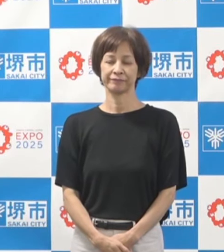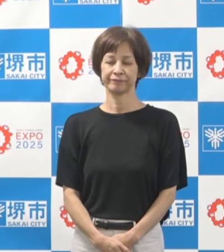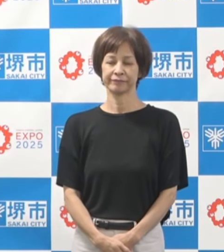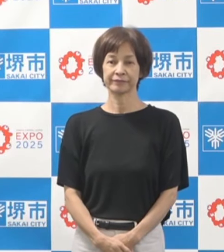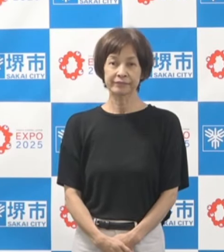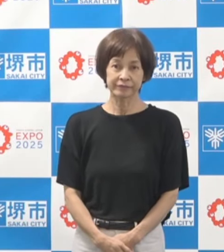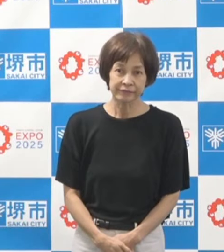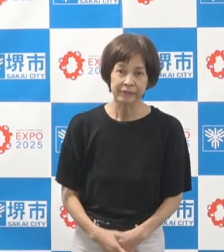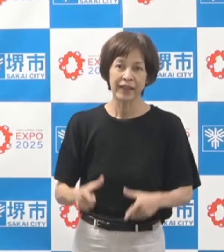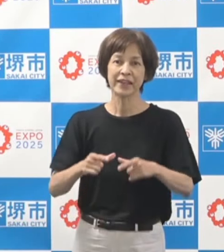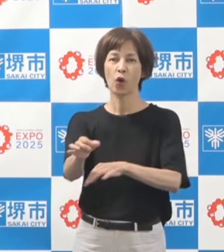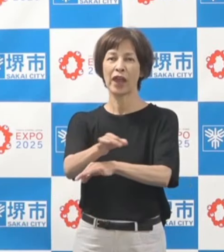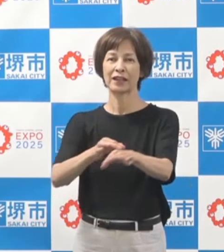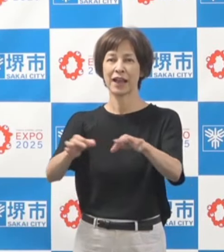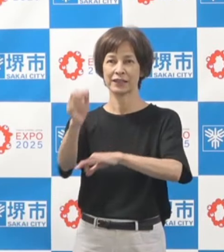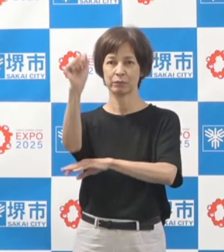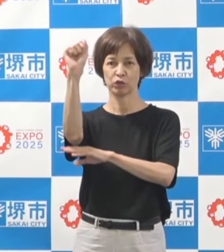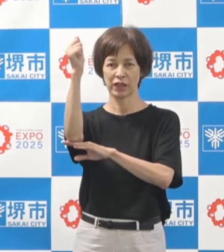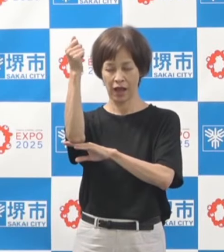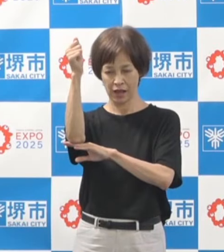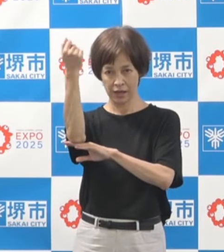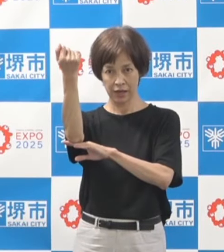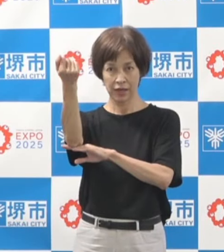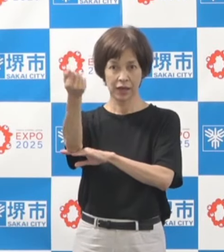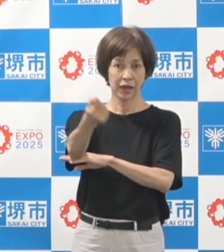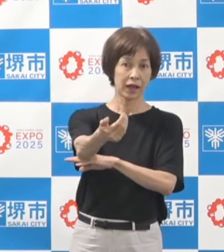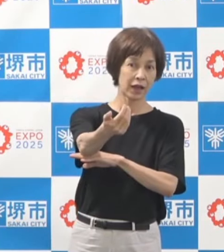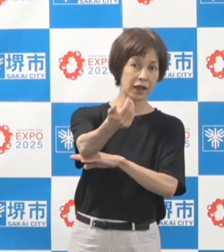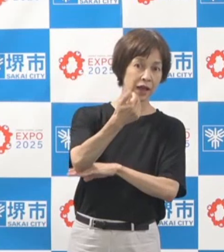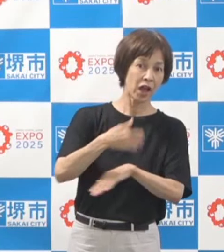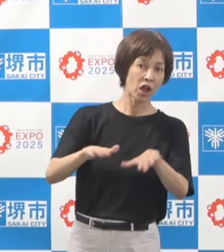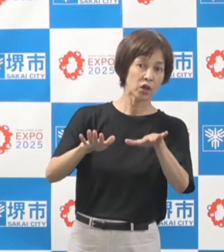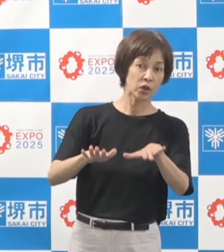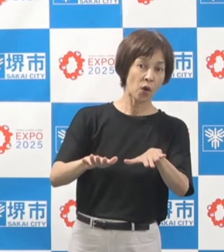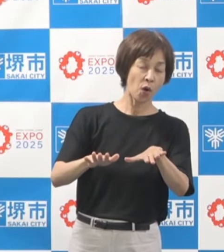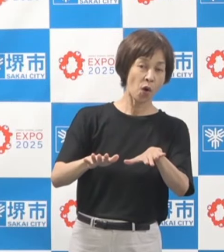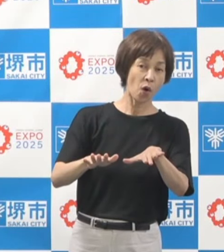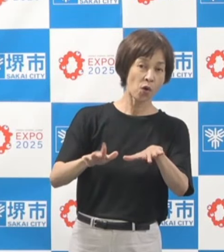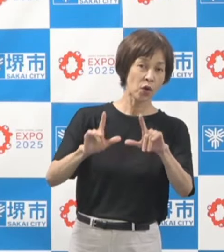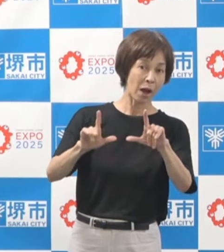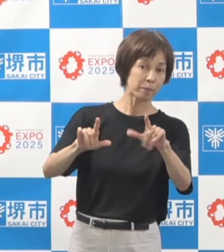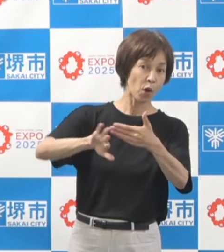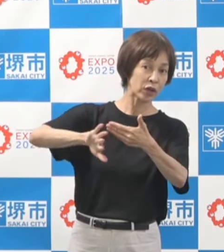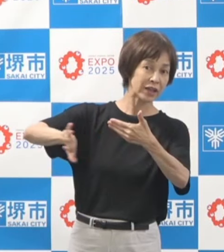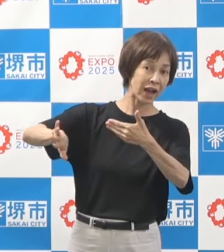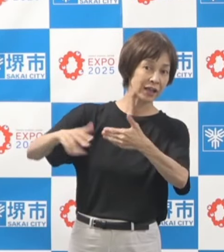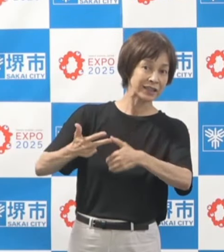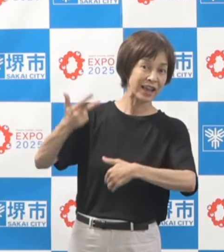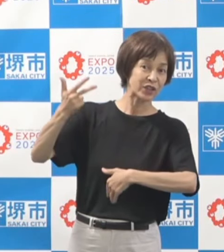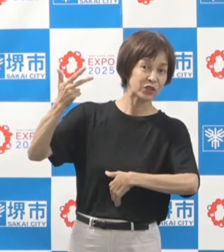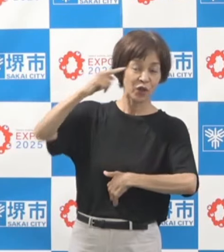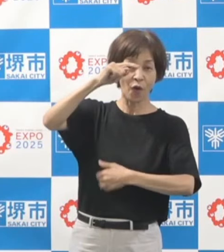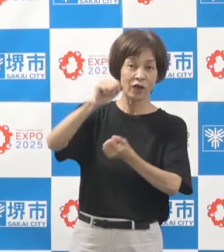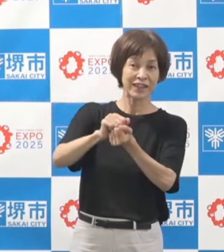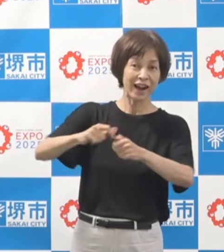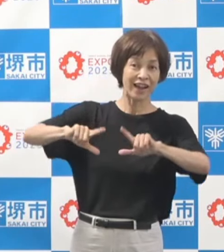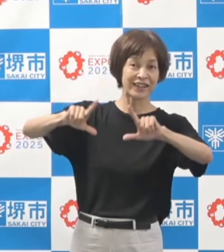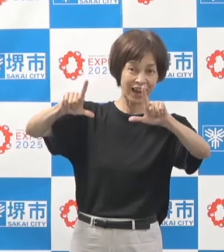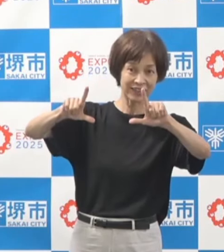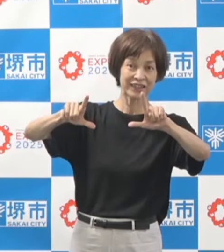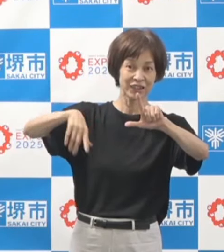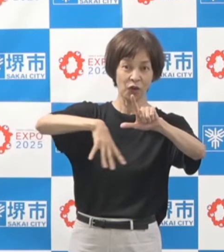はい、それでは日本経済新聞社さんどうぞ。 すみません、今日の発表ではないです。先週いただいた堺東のエリアの件なんですけ